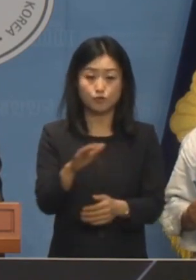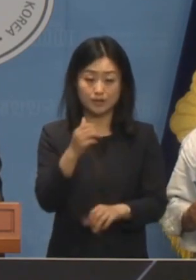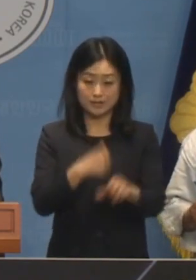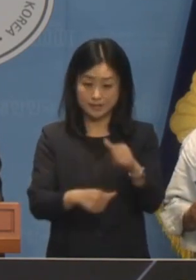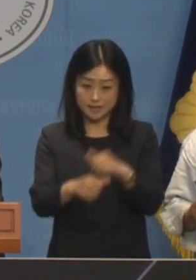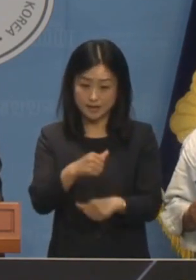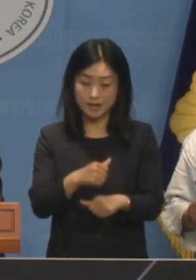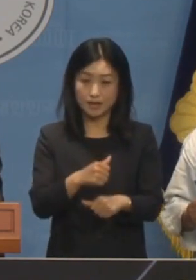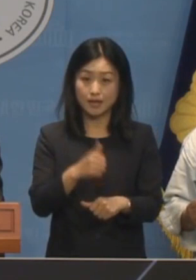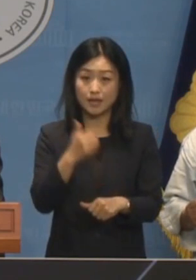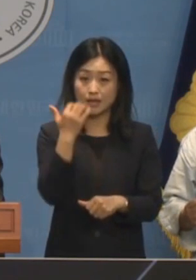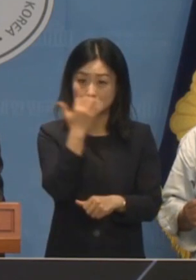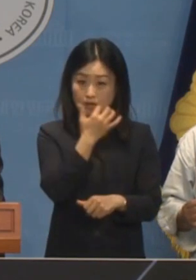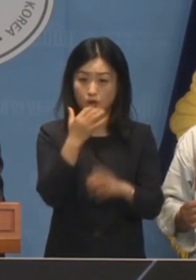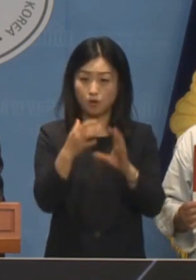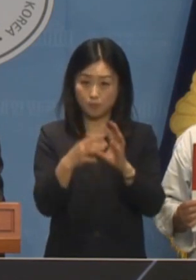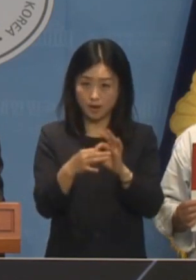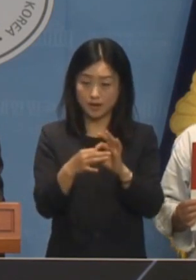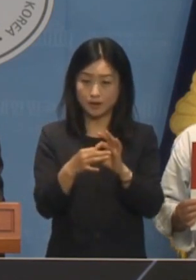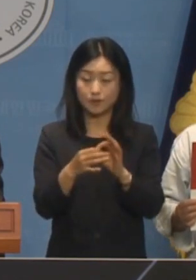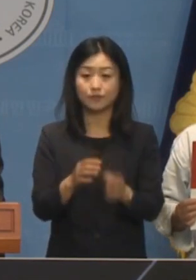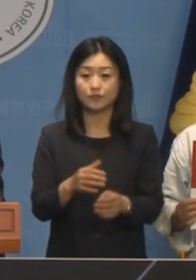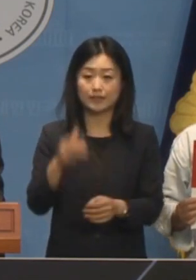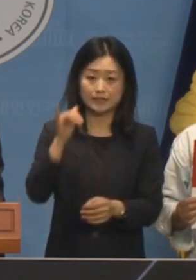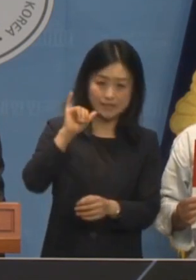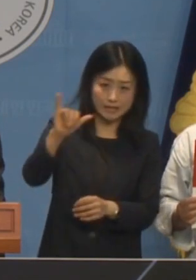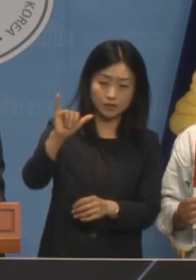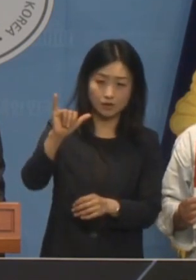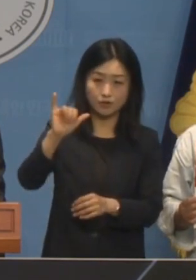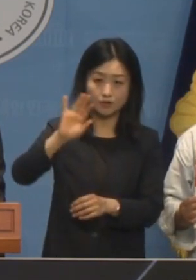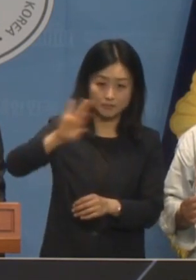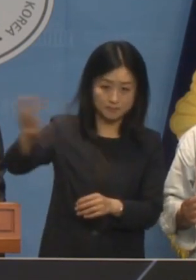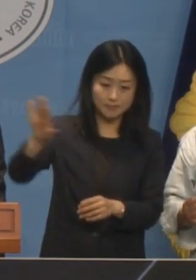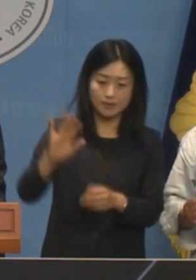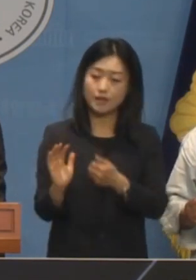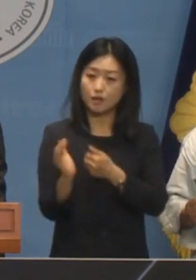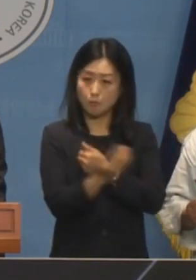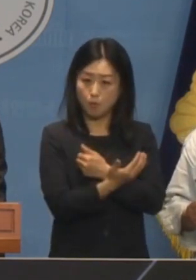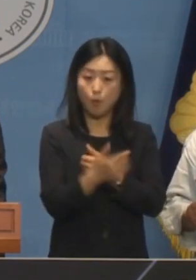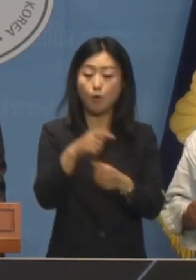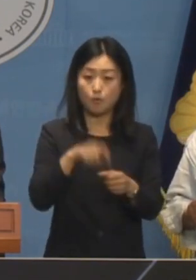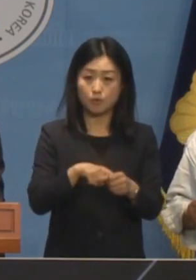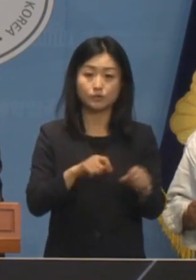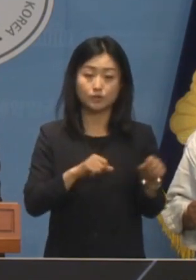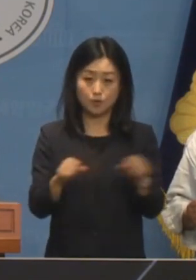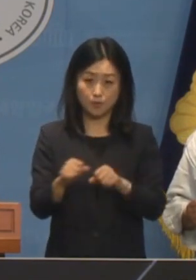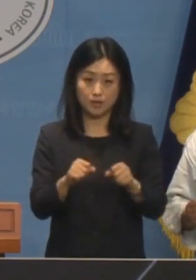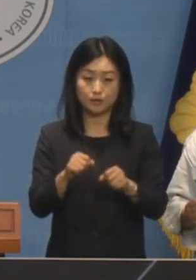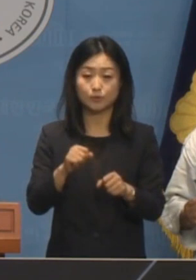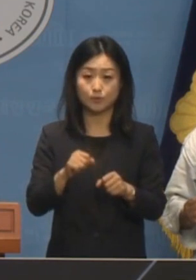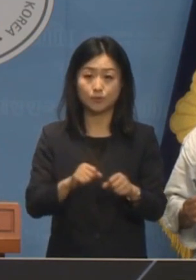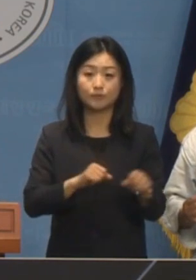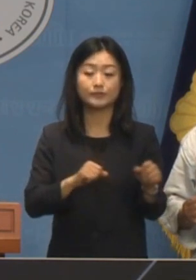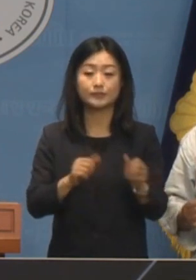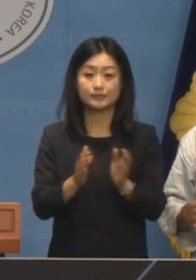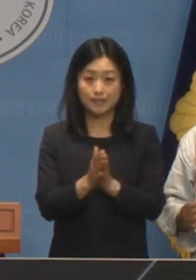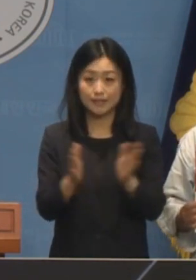세대를 성혁명과 젠더 이데올로기로부터 건강하고 안전하게 지켜내는 길이라고 굳게 믿었기